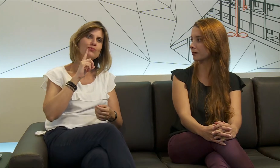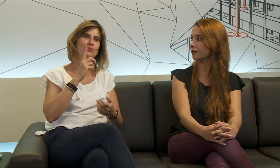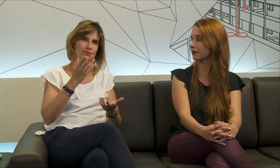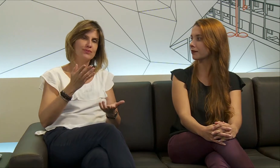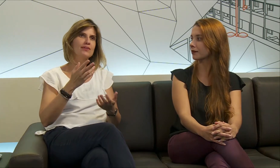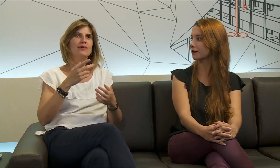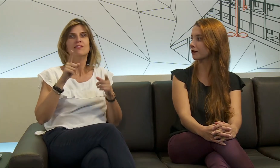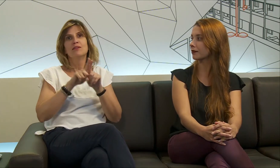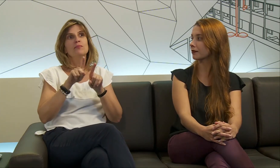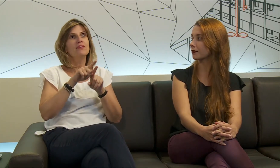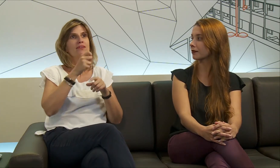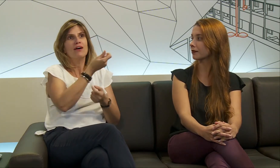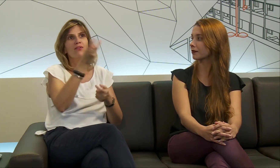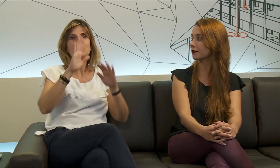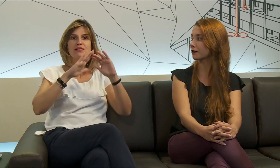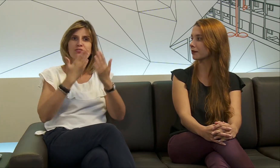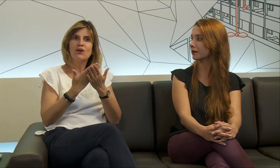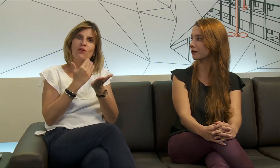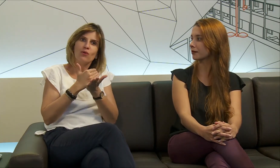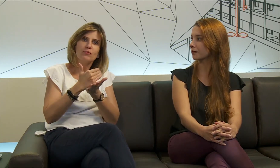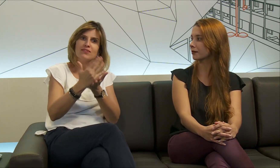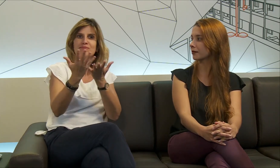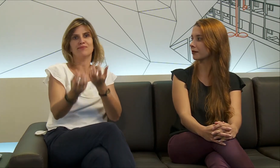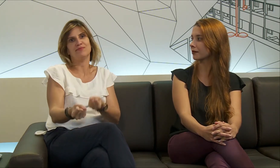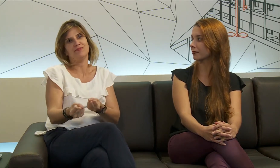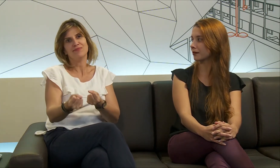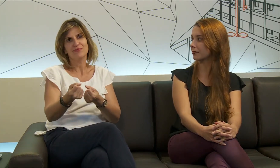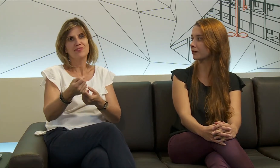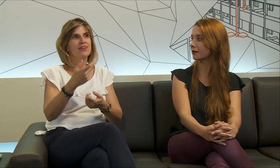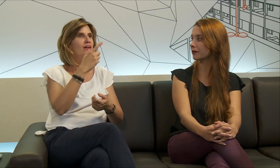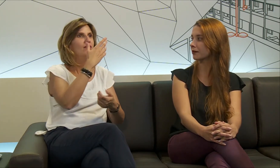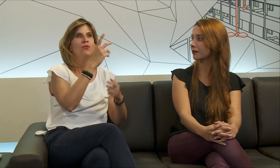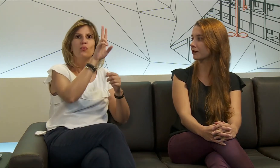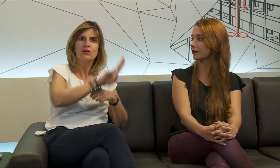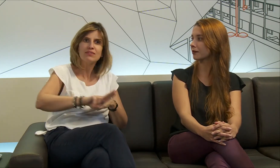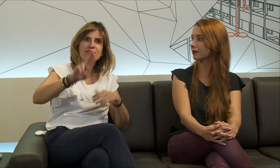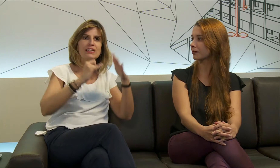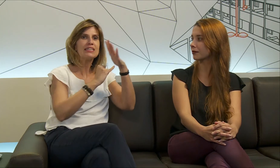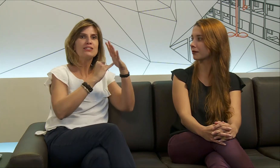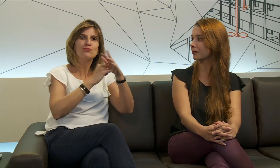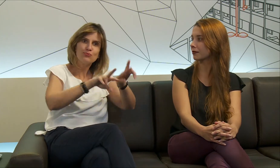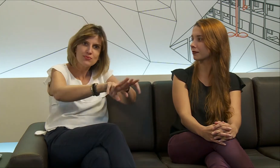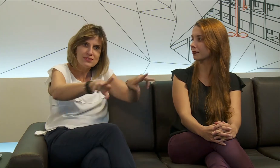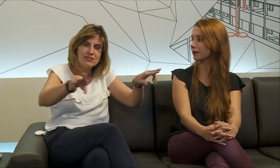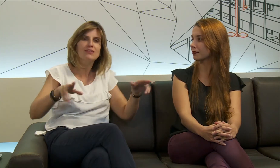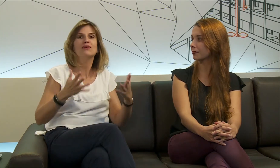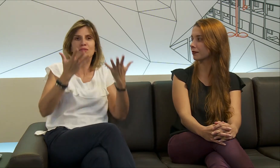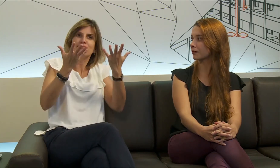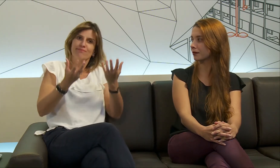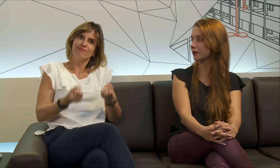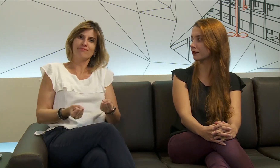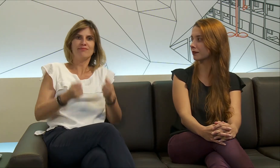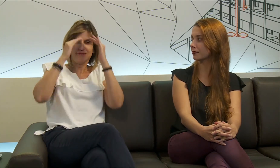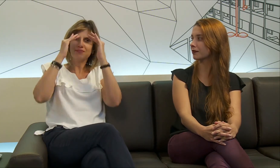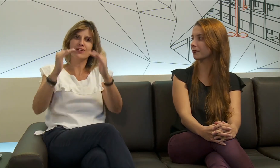a comunidade surda, porque a partir daí as escolas começam a aceitar a língua de sinais e o respeito à língua